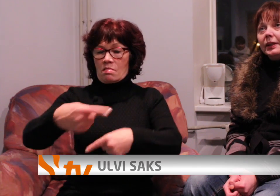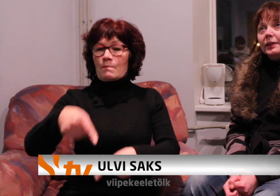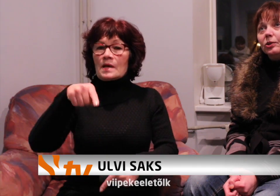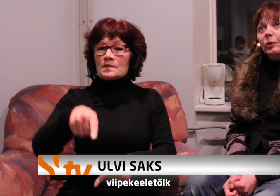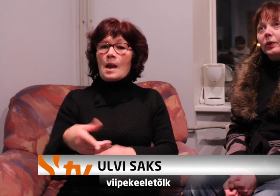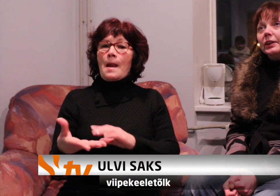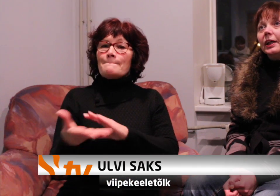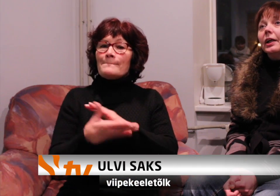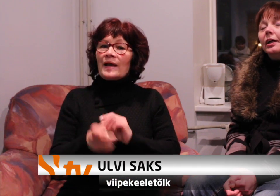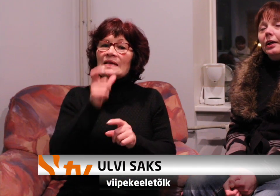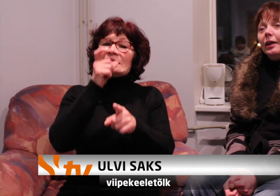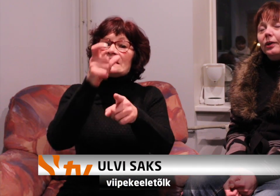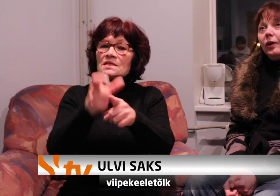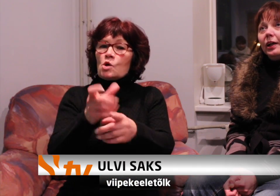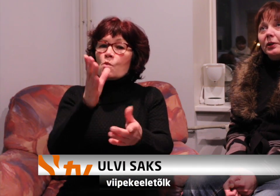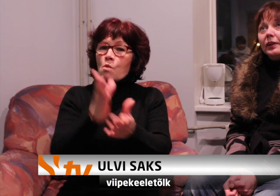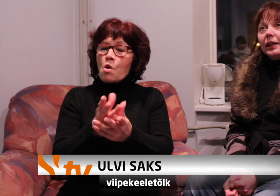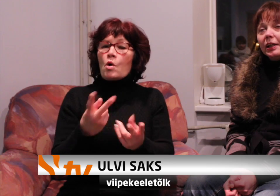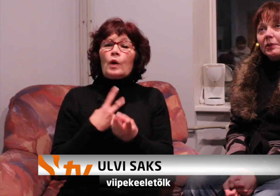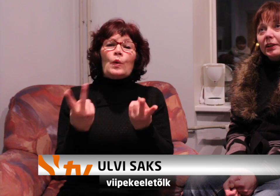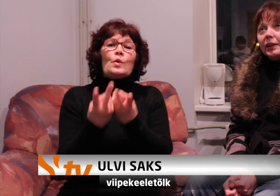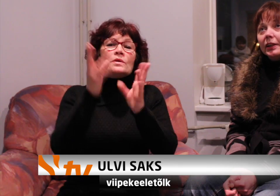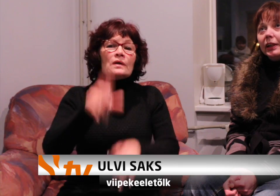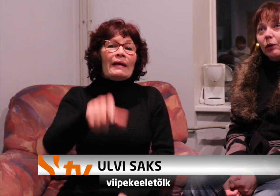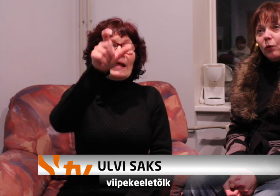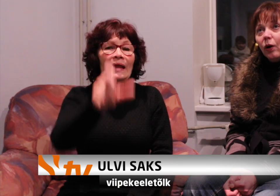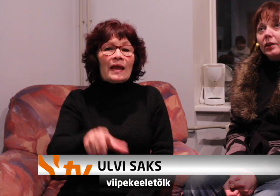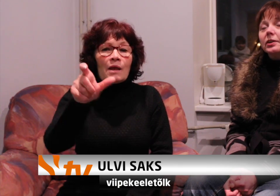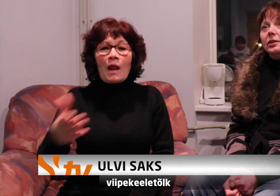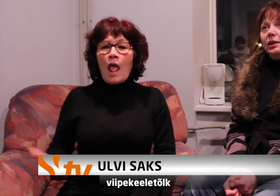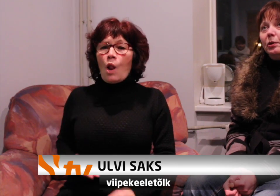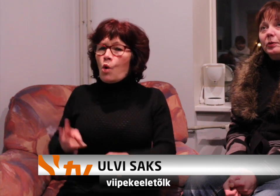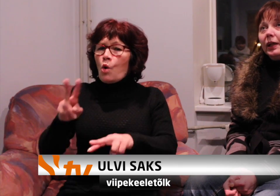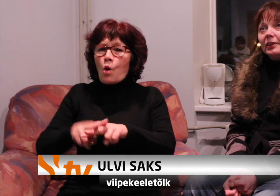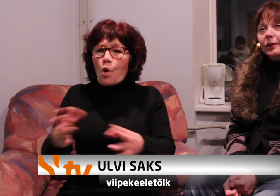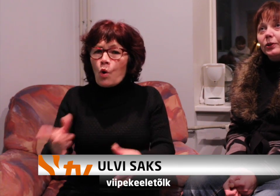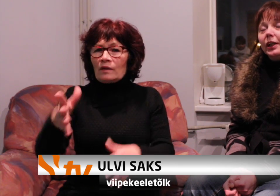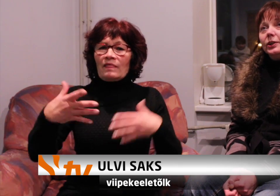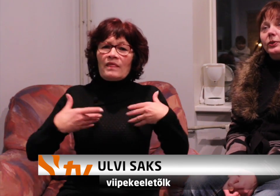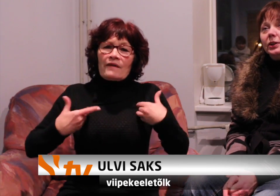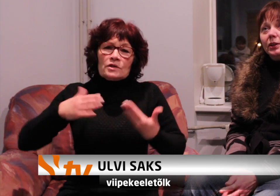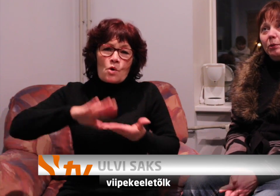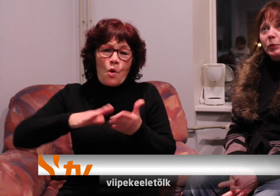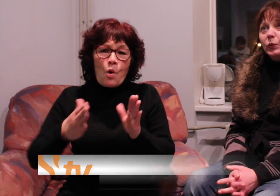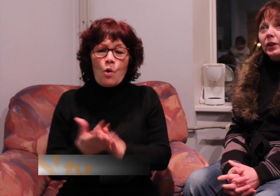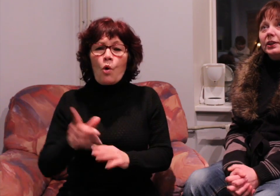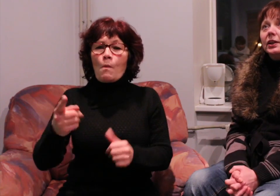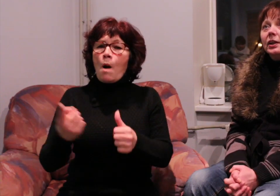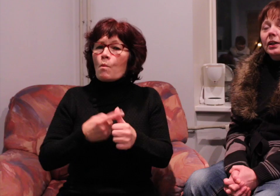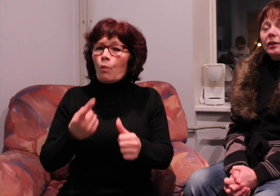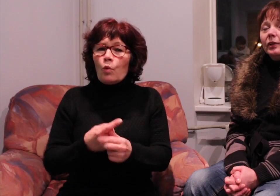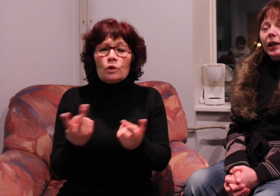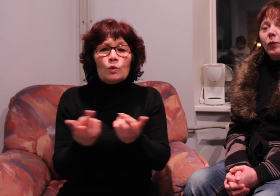selle põhisõnum ongi see, et olenemata inimese elukohast, tema tervislikus seisundist, tema